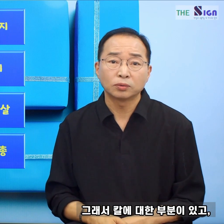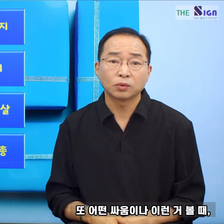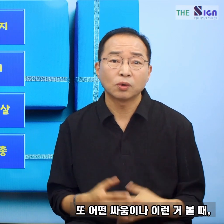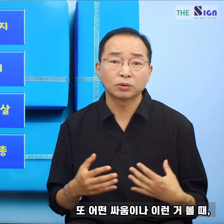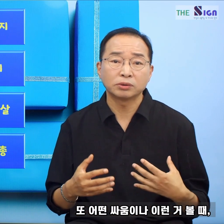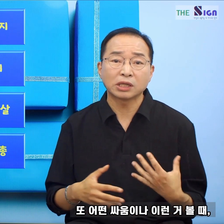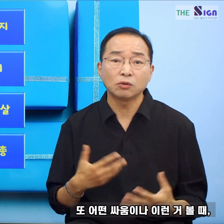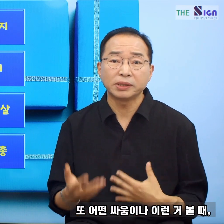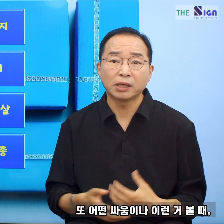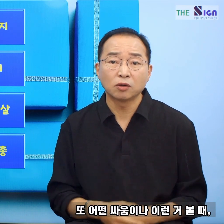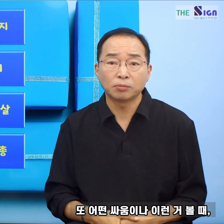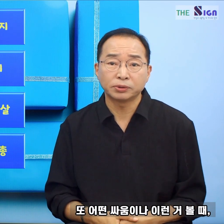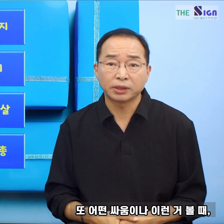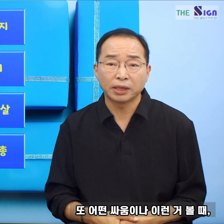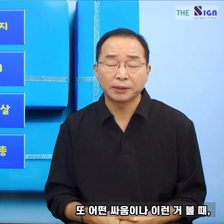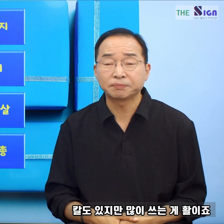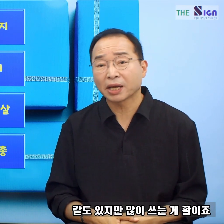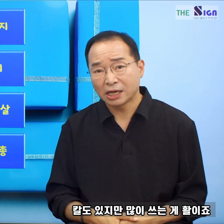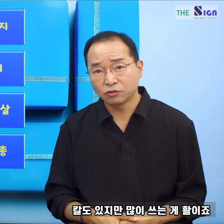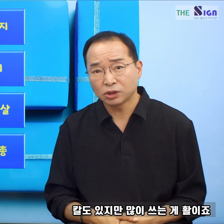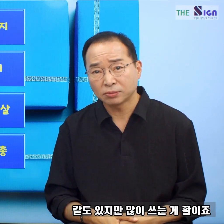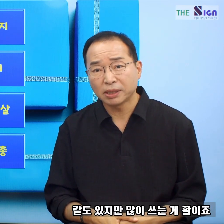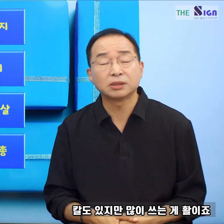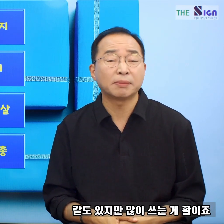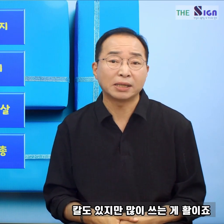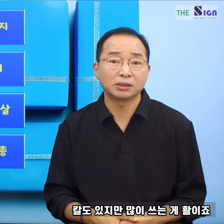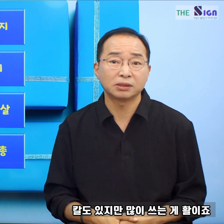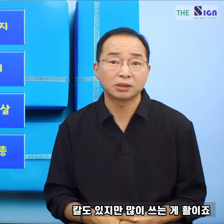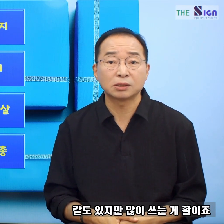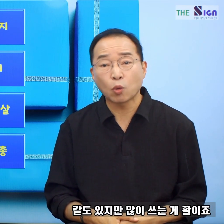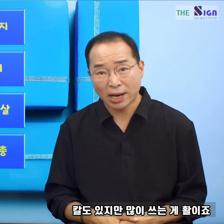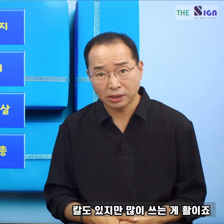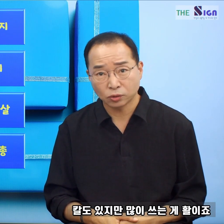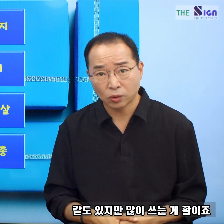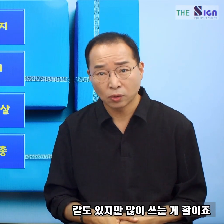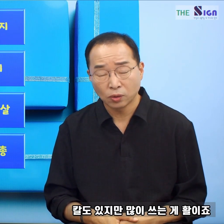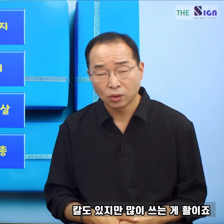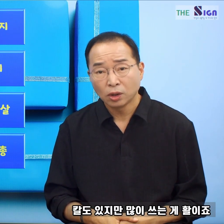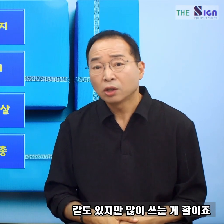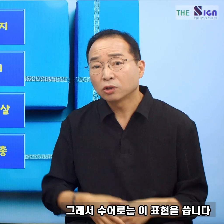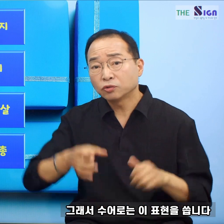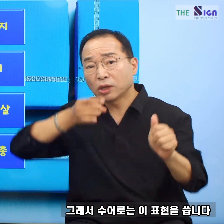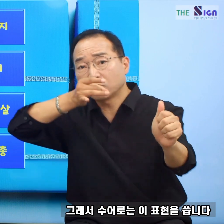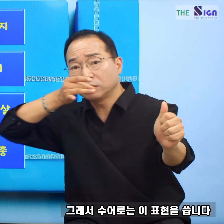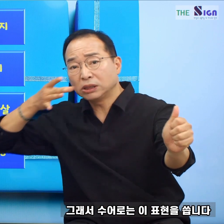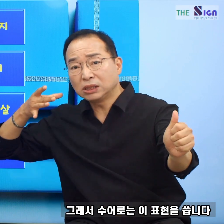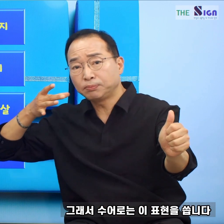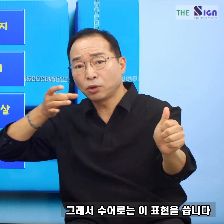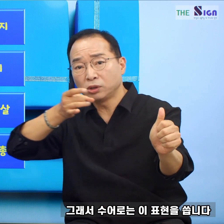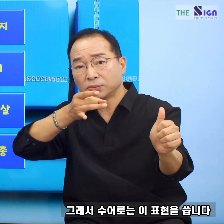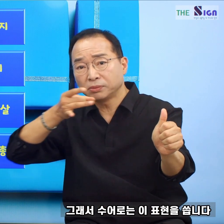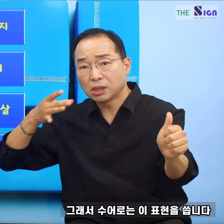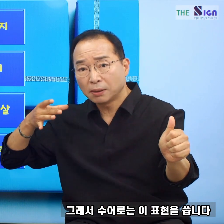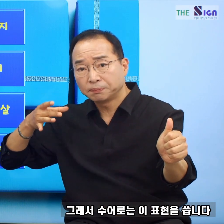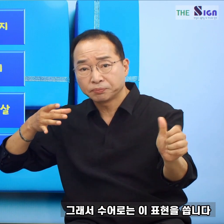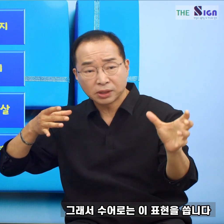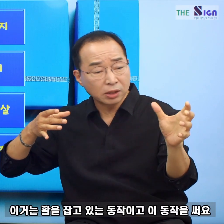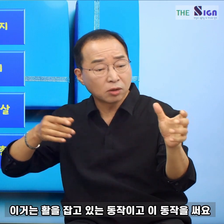또 어떤 싸움이나 이런 거 볼 때 칼도 있지만 이제 많이 쓰는 게 이제 활이죠. 그 수화로는 이 표현을 씁니다. 자, 이거는